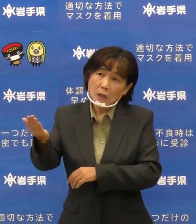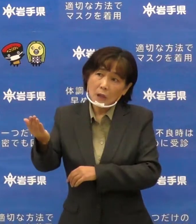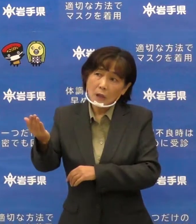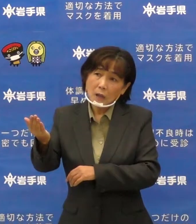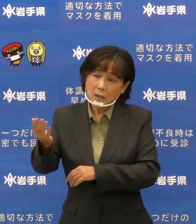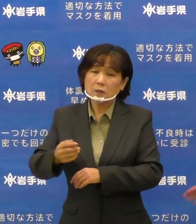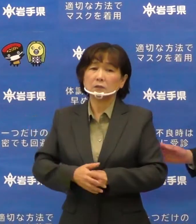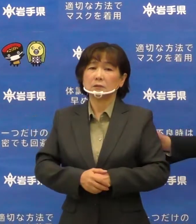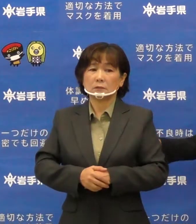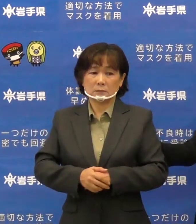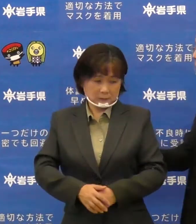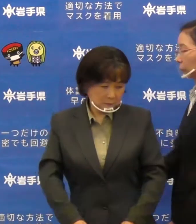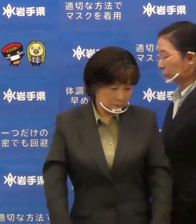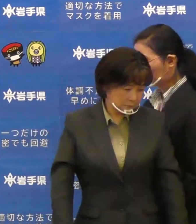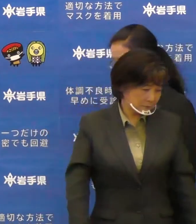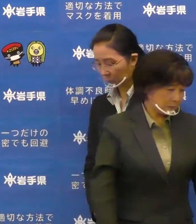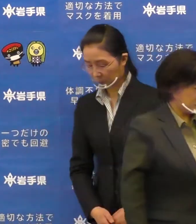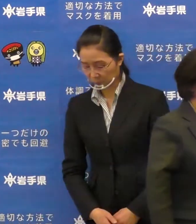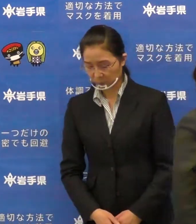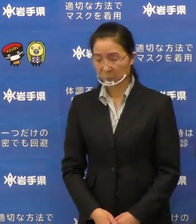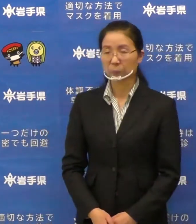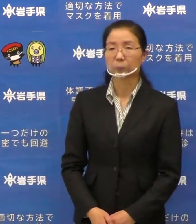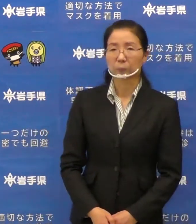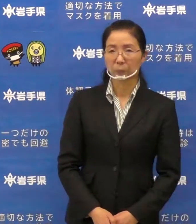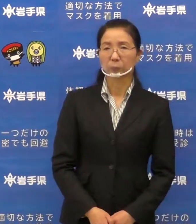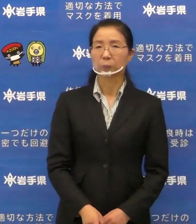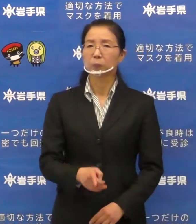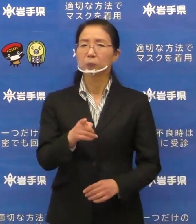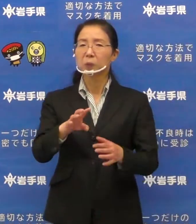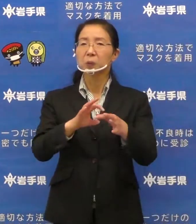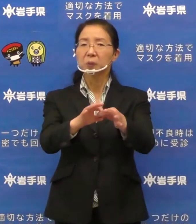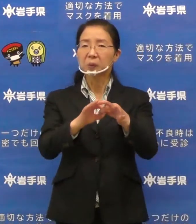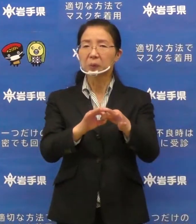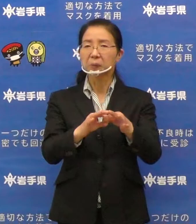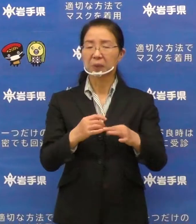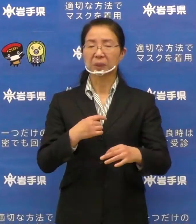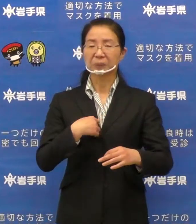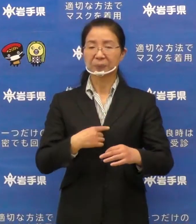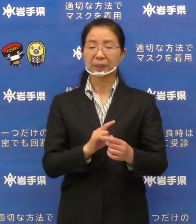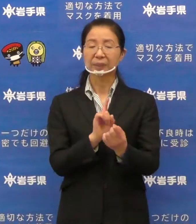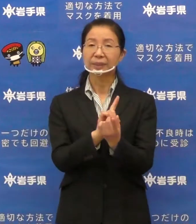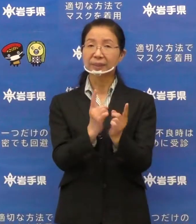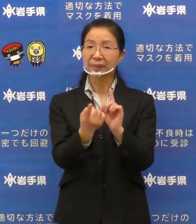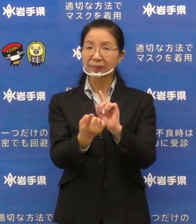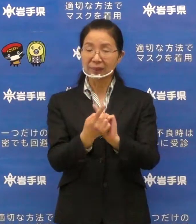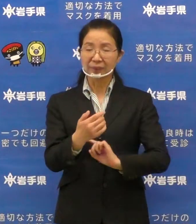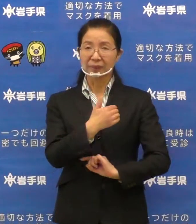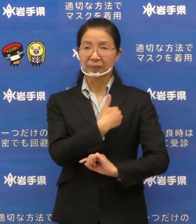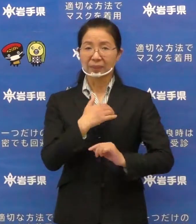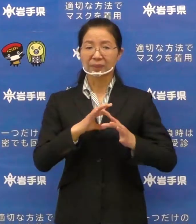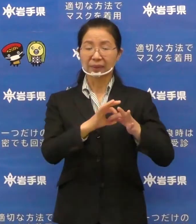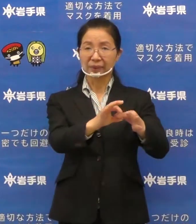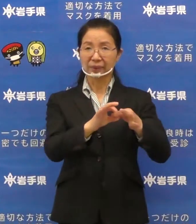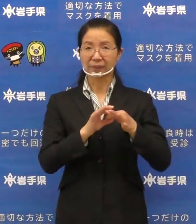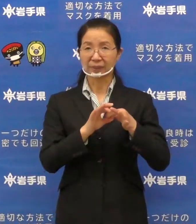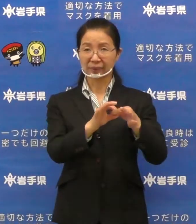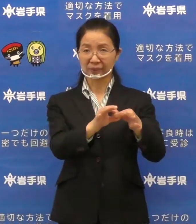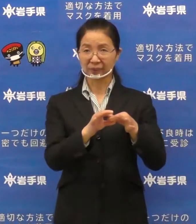はこう臨機応変な関係の中でやり取りをしているぐらい